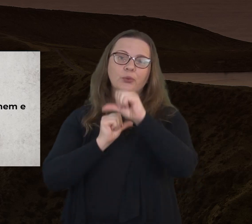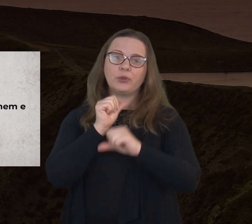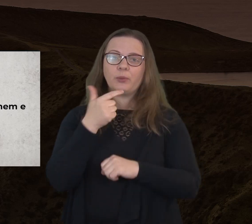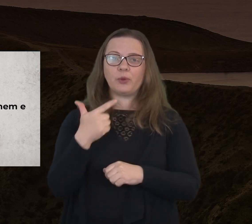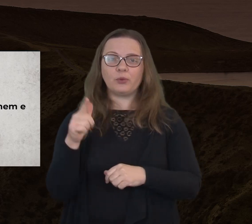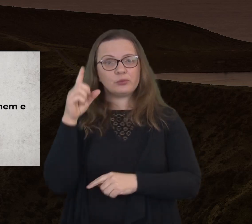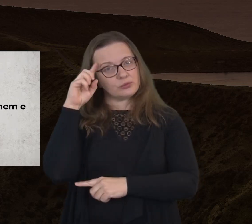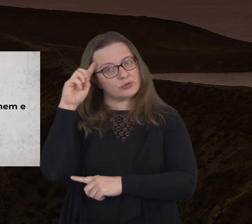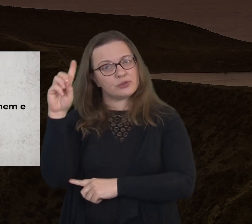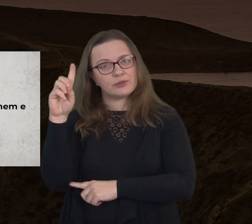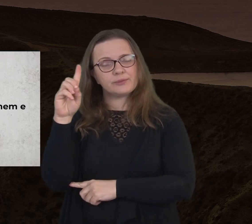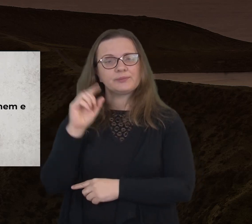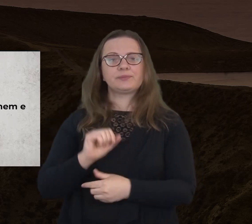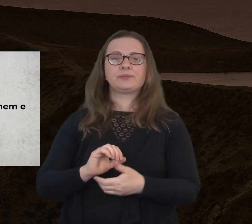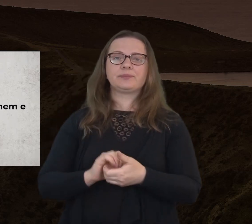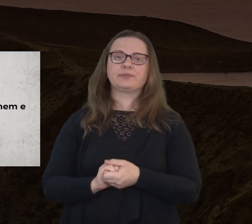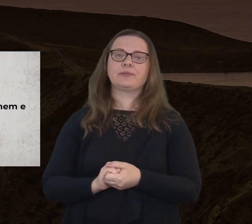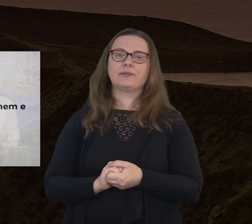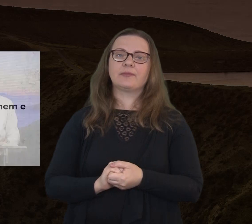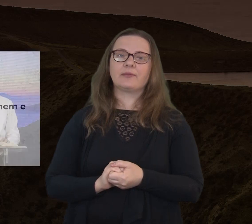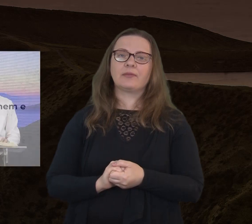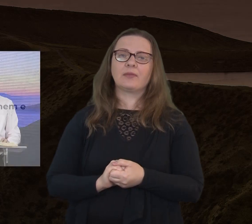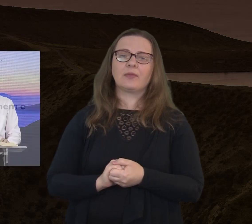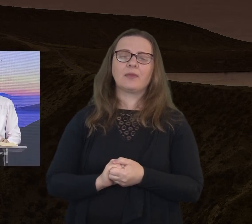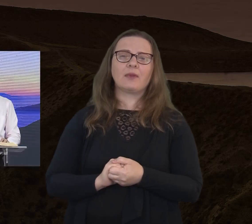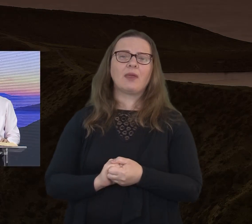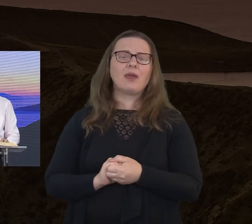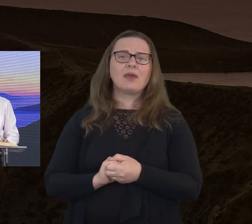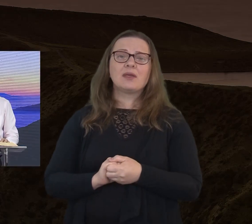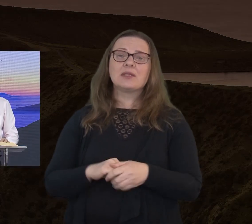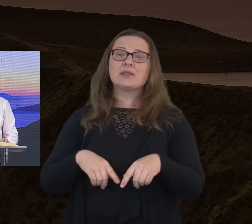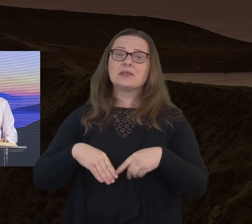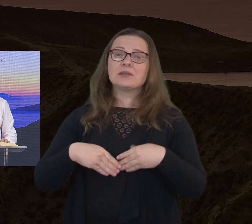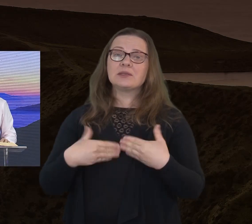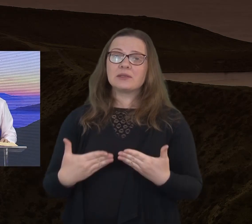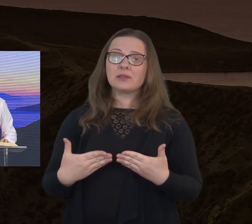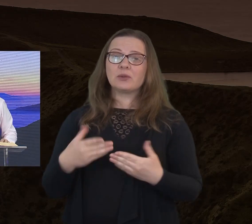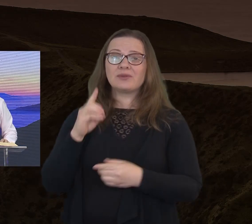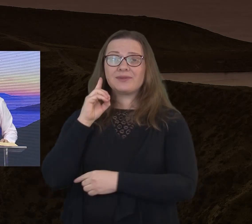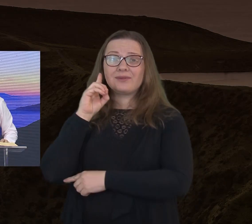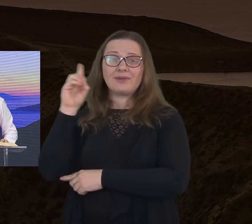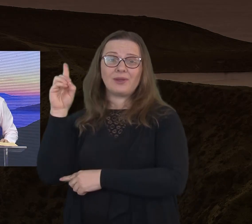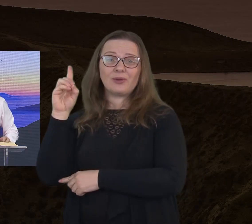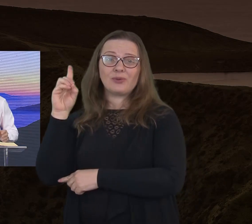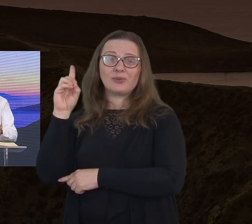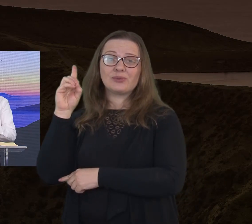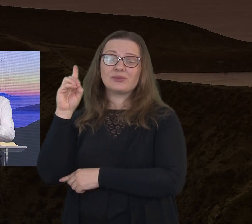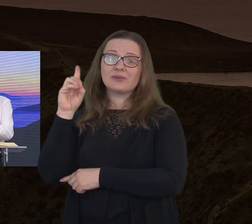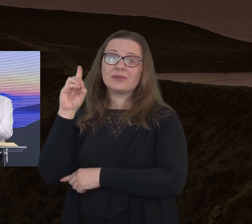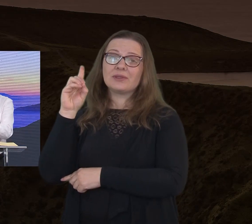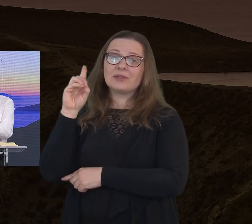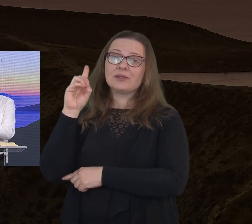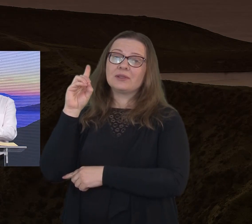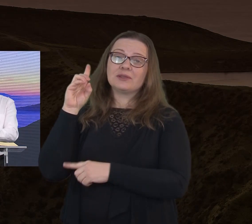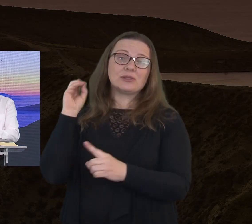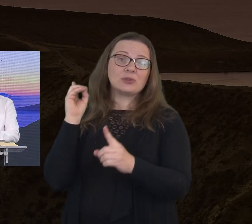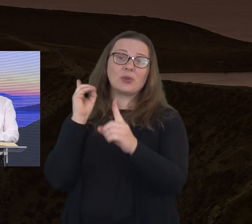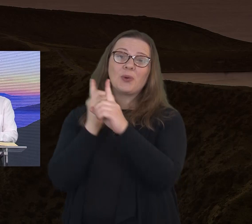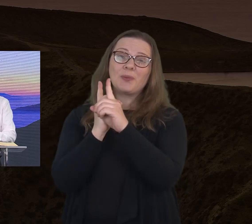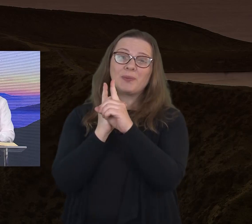outro, Deus descobriu que a fase em que o homem